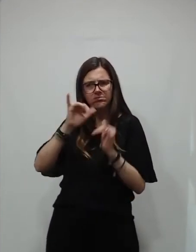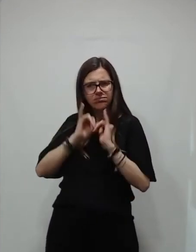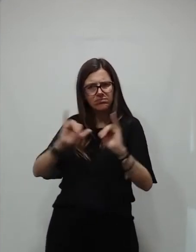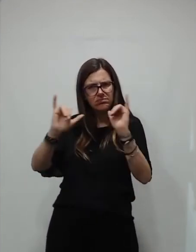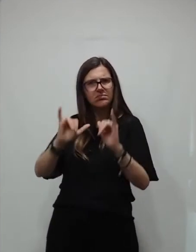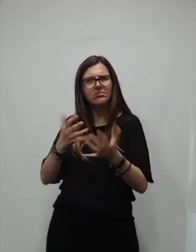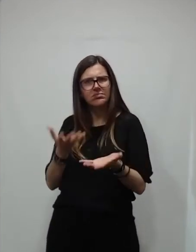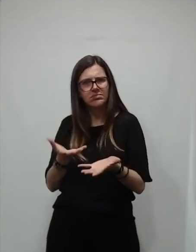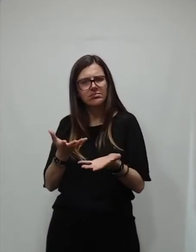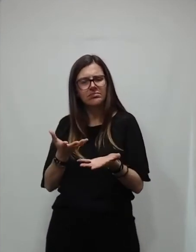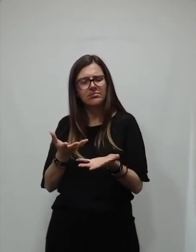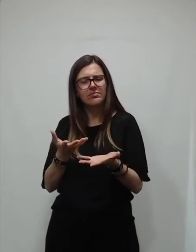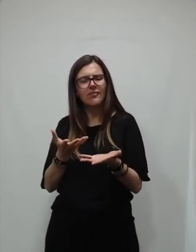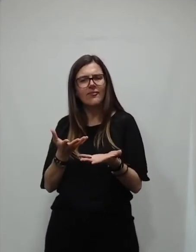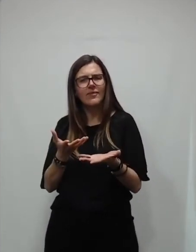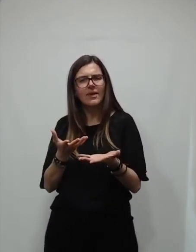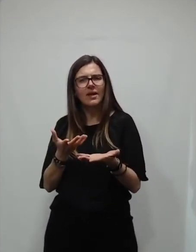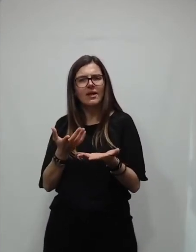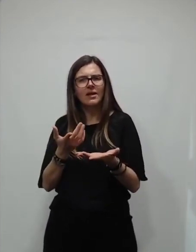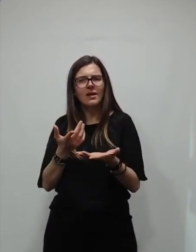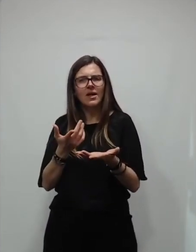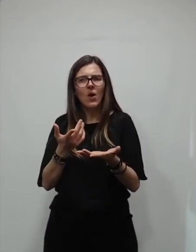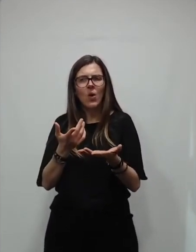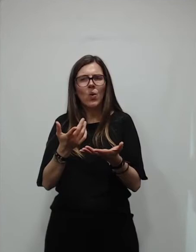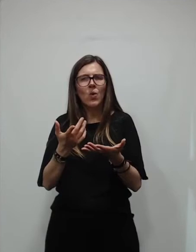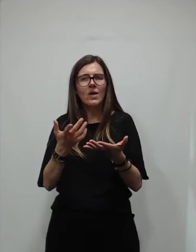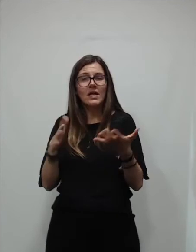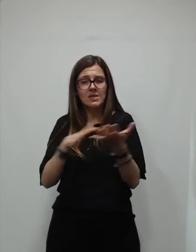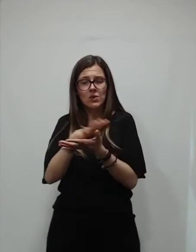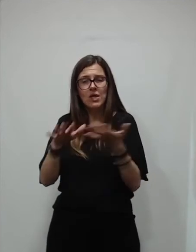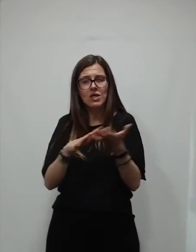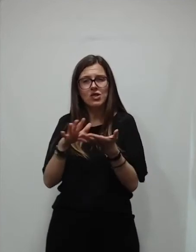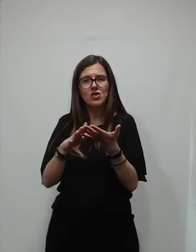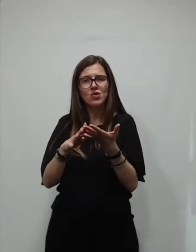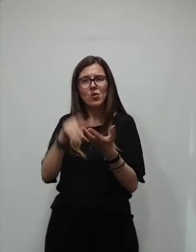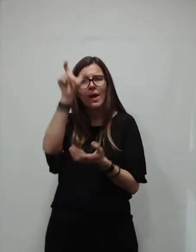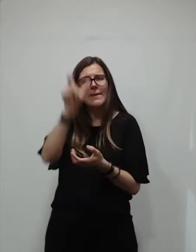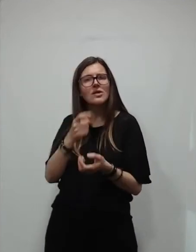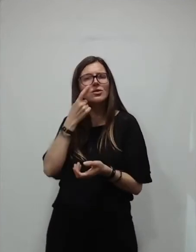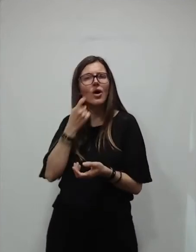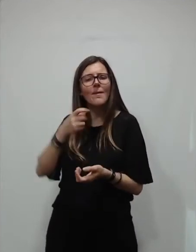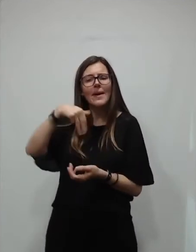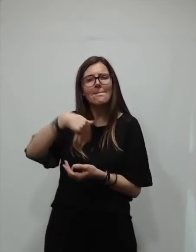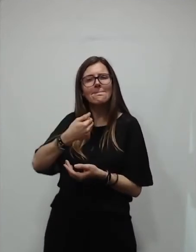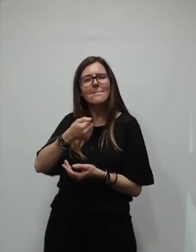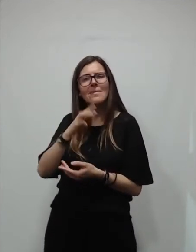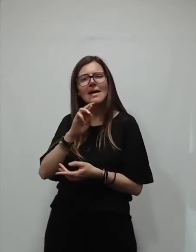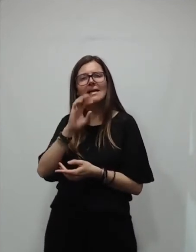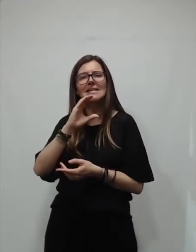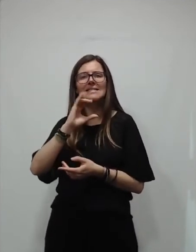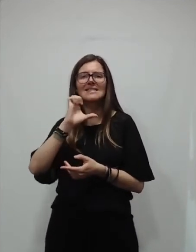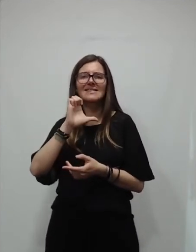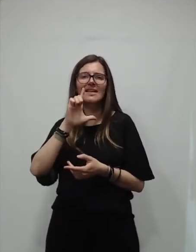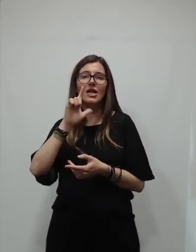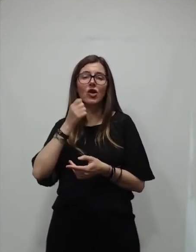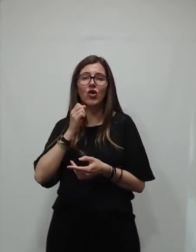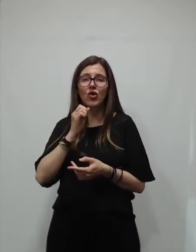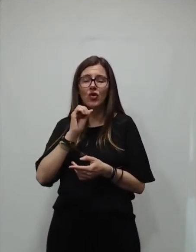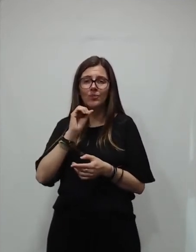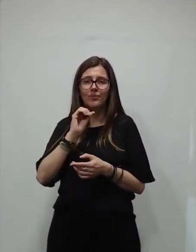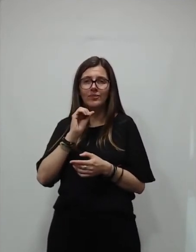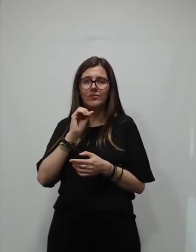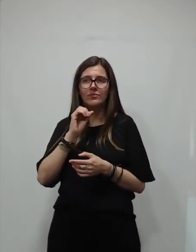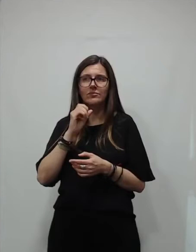bastante más común de lo que nos gustaría, lo que sucedió con Marcelo en la cárcel, que él no estaba declarado